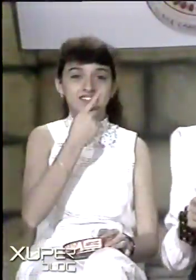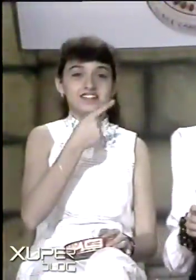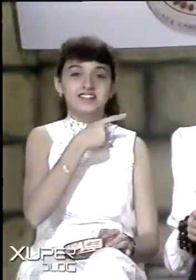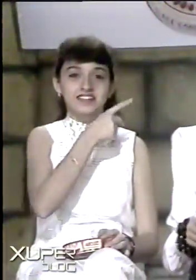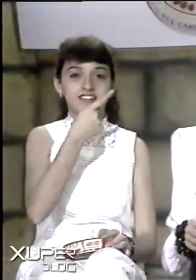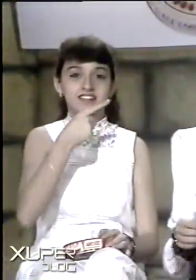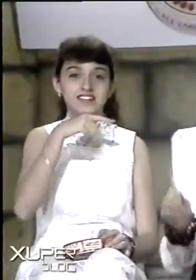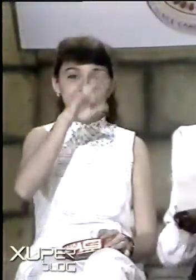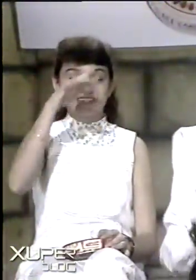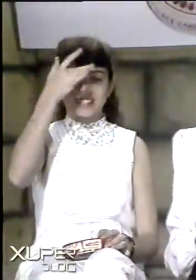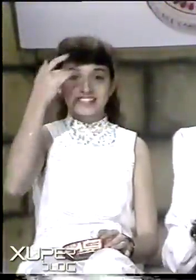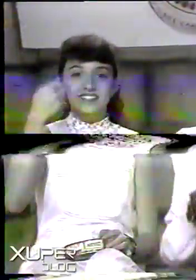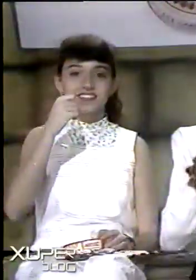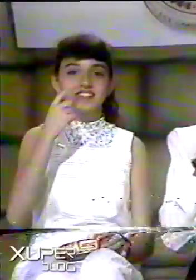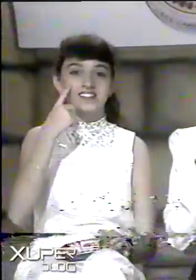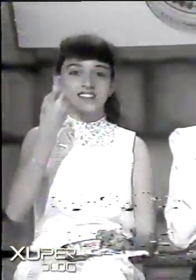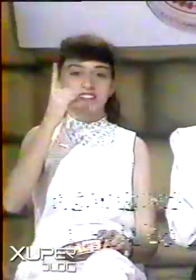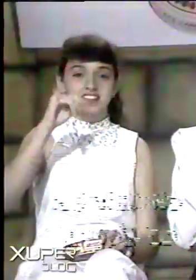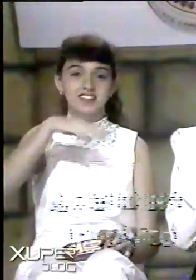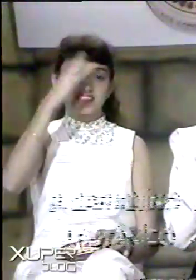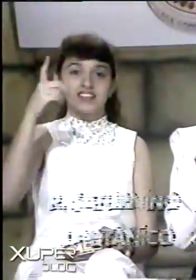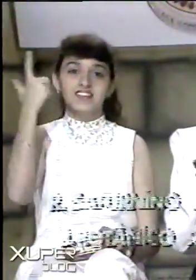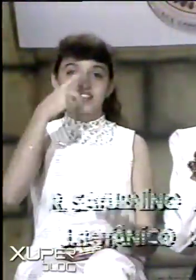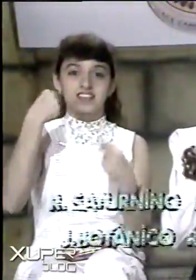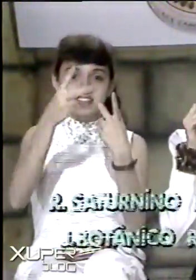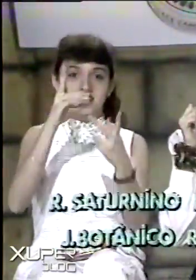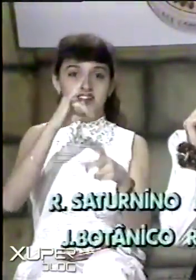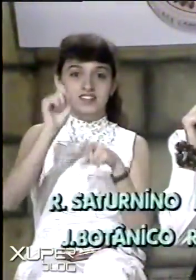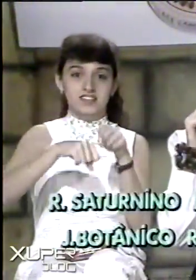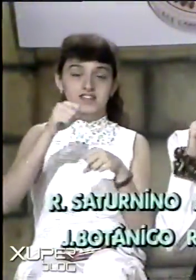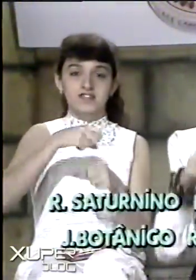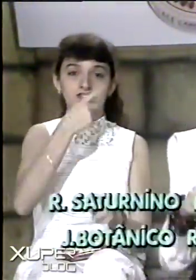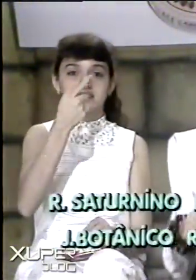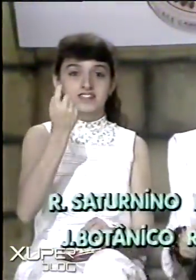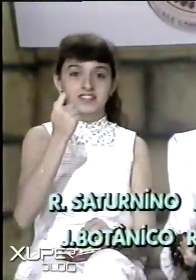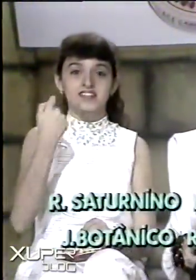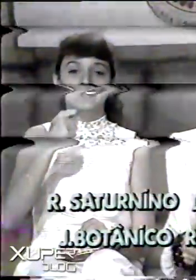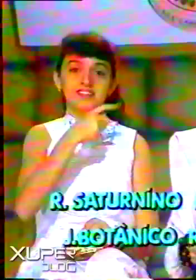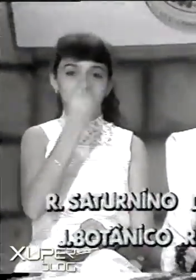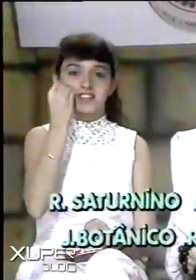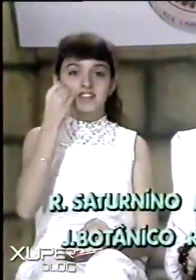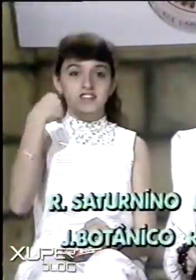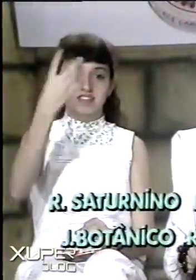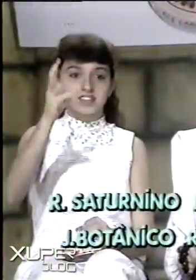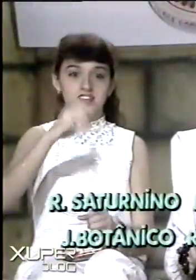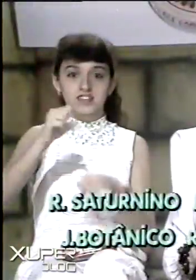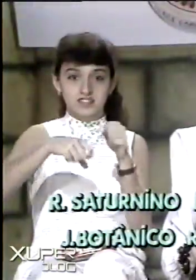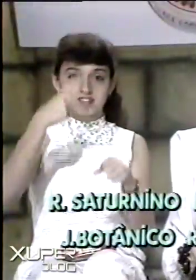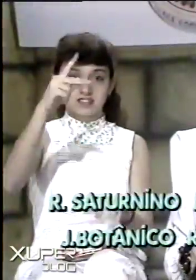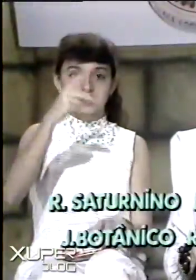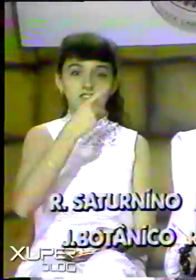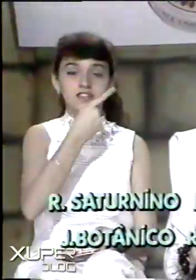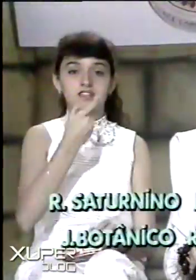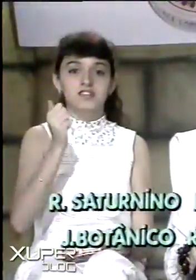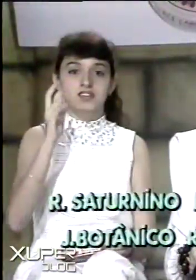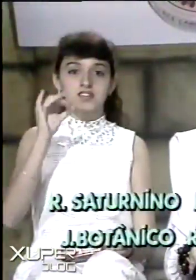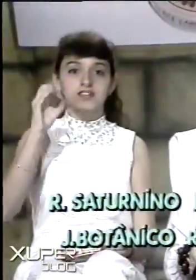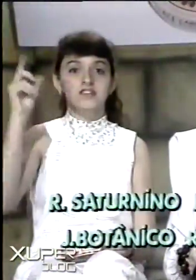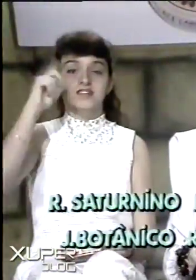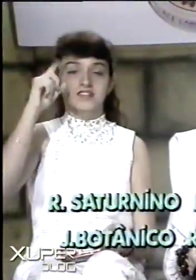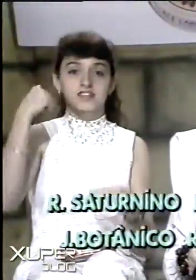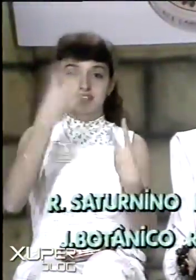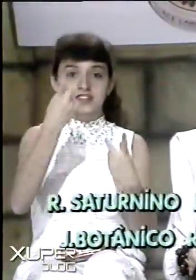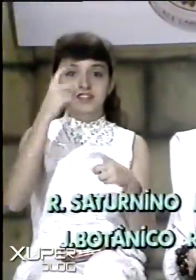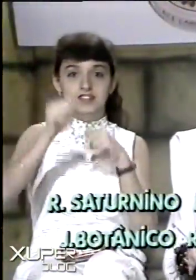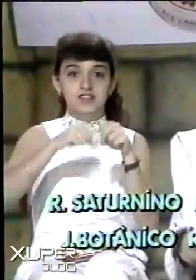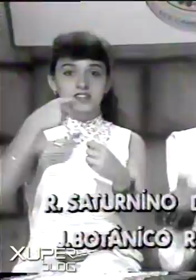Well. Gente, Arisco. Vamos começar o dia ganhando bicicleta, certo? Vambora, então cruza os dedinhos, vamos ver se essa bicicleta sai hoje. Porque Arisco pinta todos